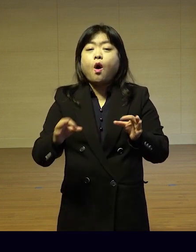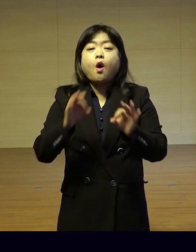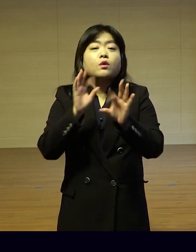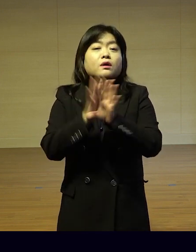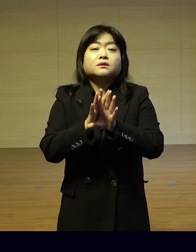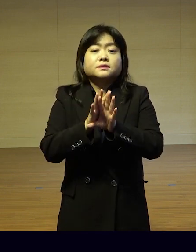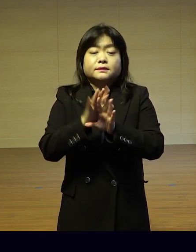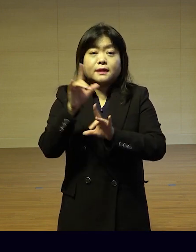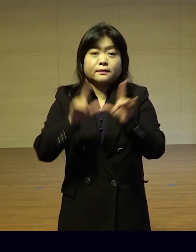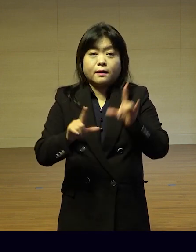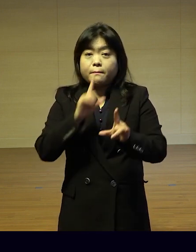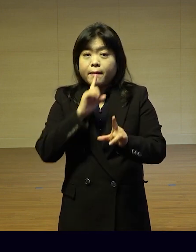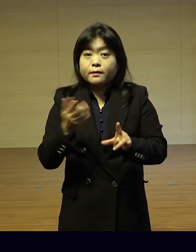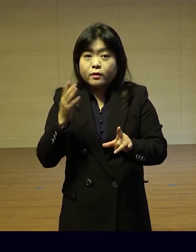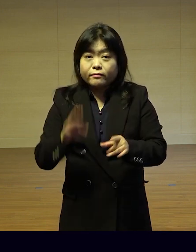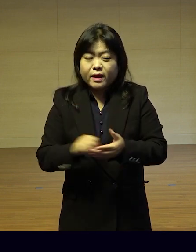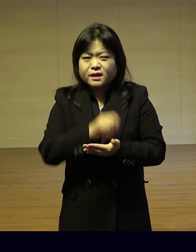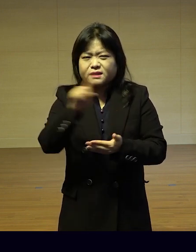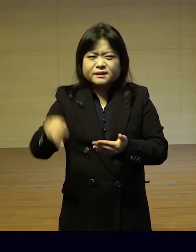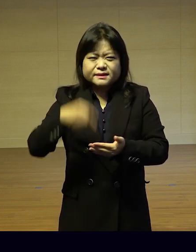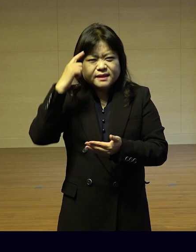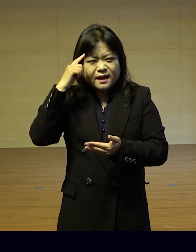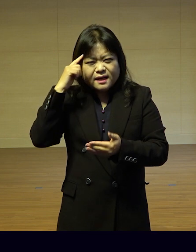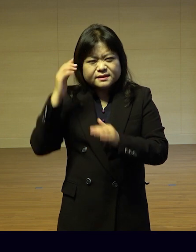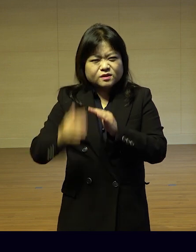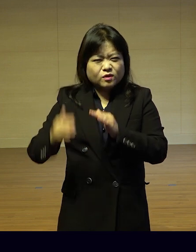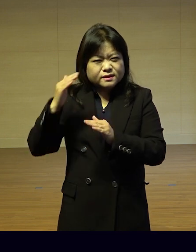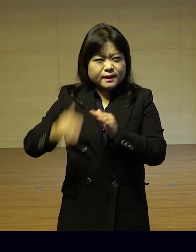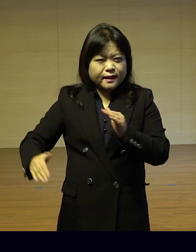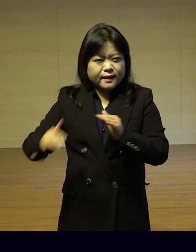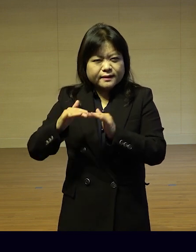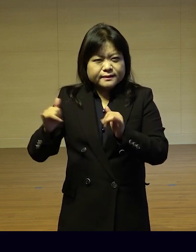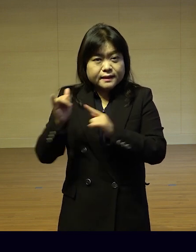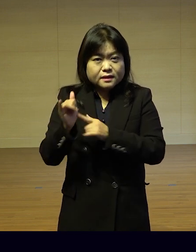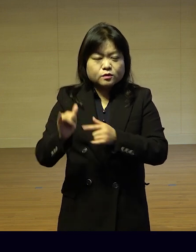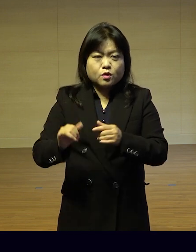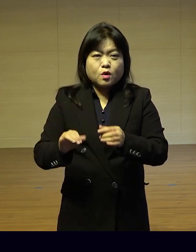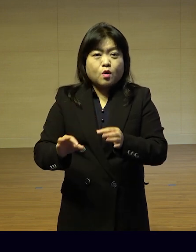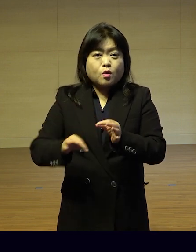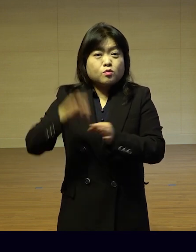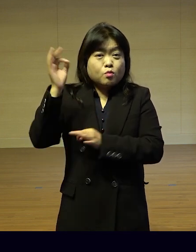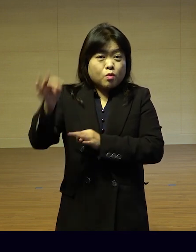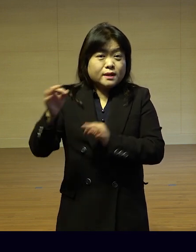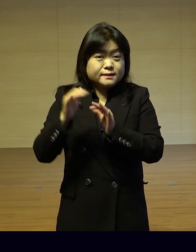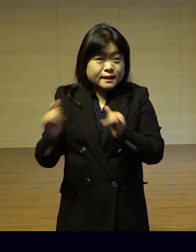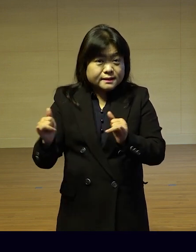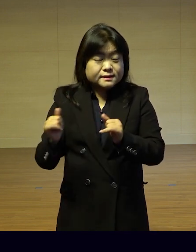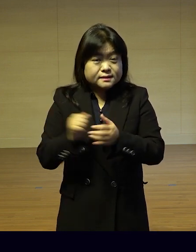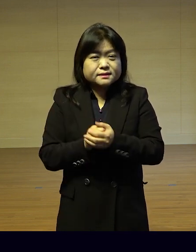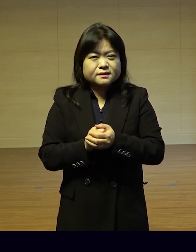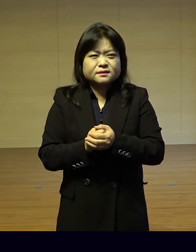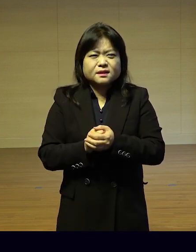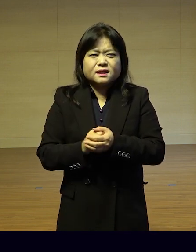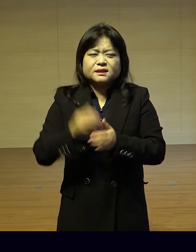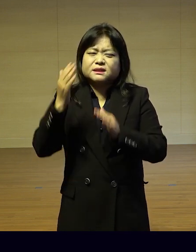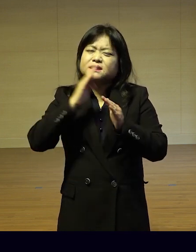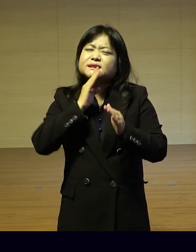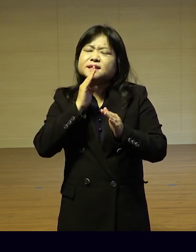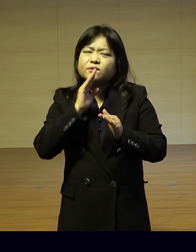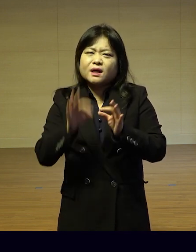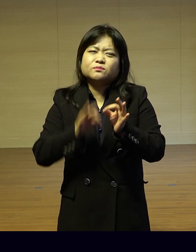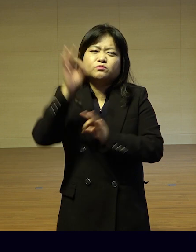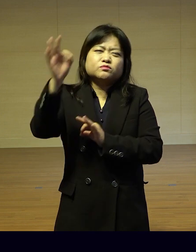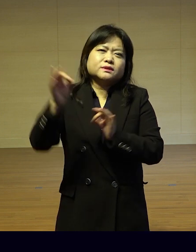이야기하는데, 이들이 생각하는 절대자, 무한자는 진정한 무한자가 절대자가 아니라는